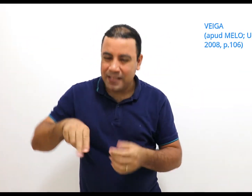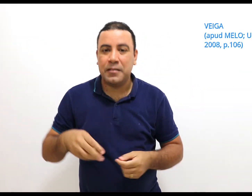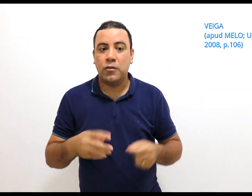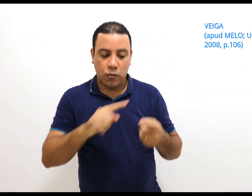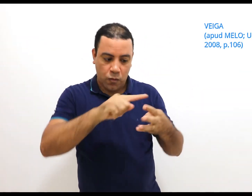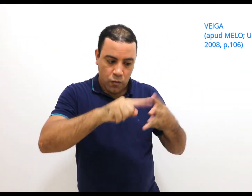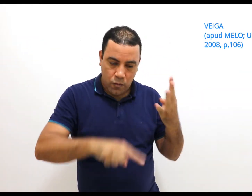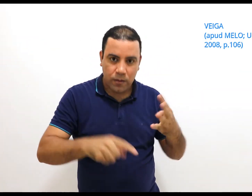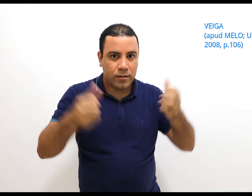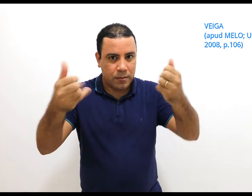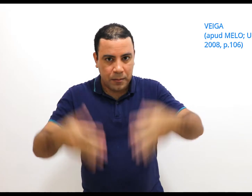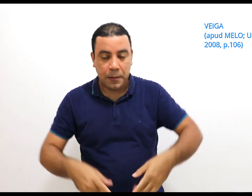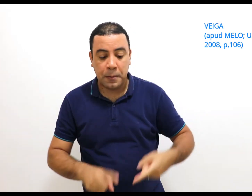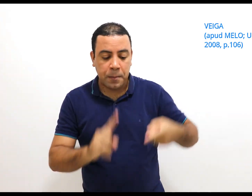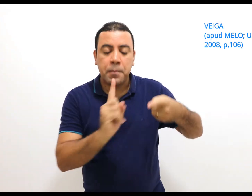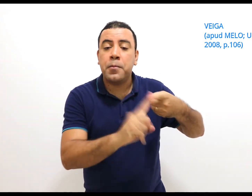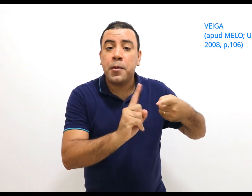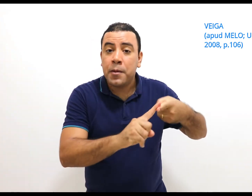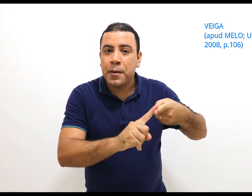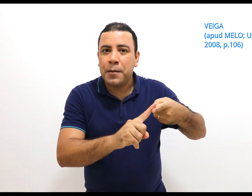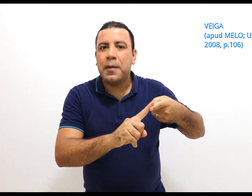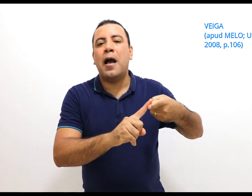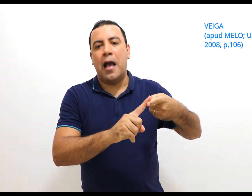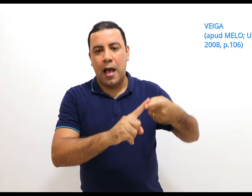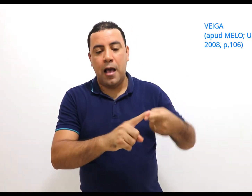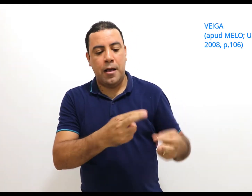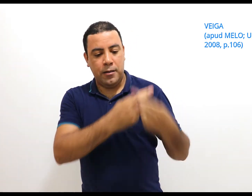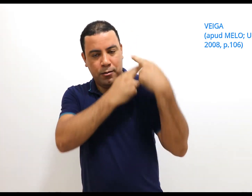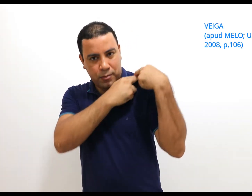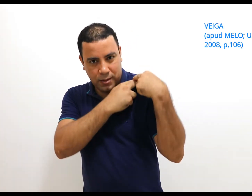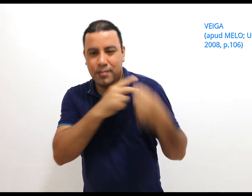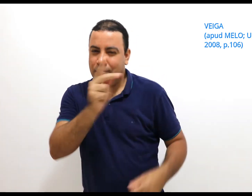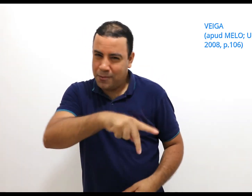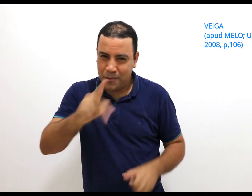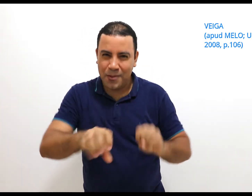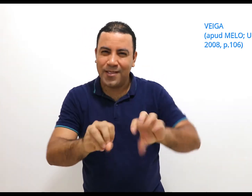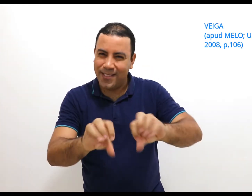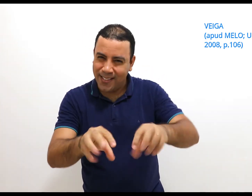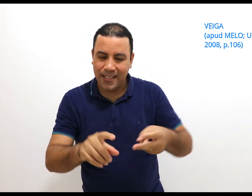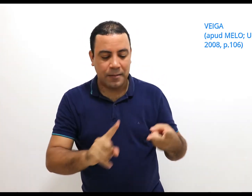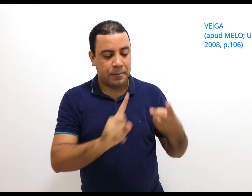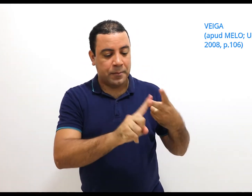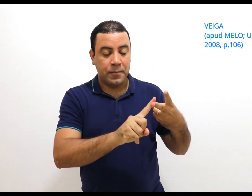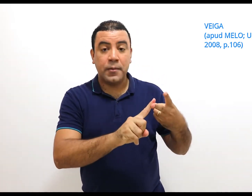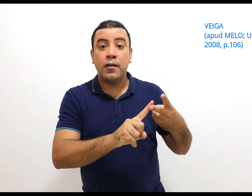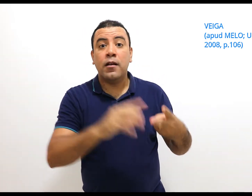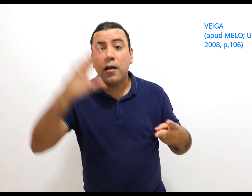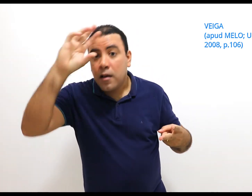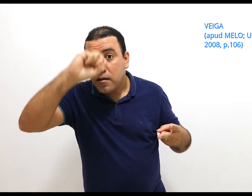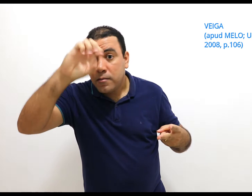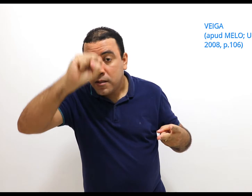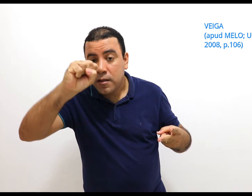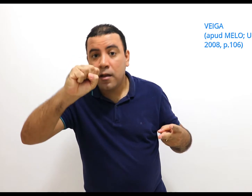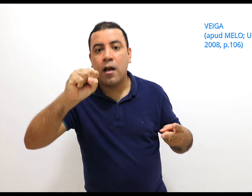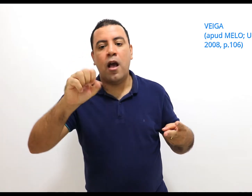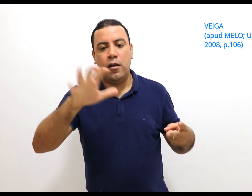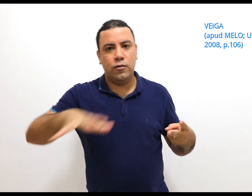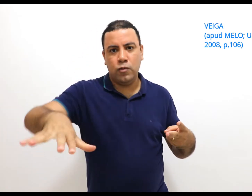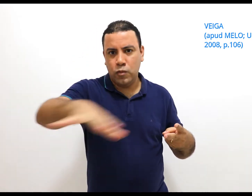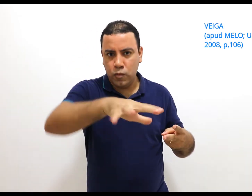O primeiro elemento pertence principalmente à tarefa do professor. O